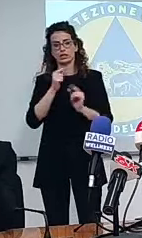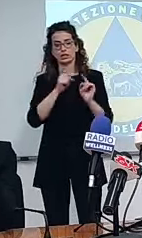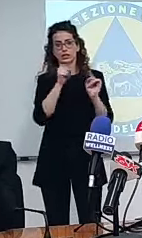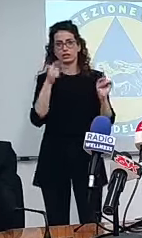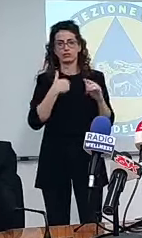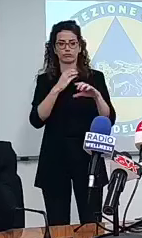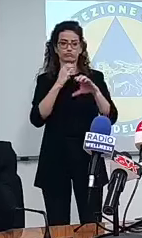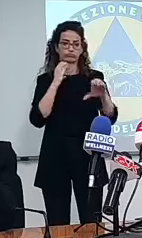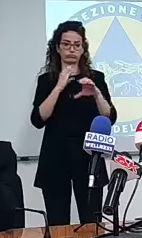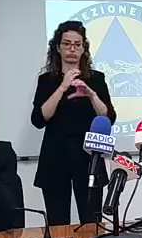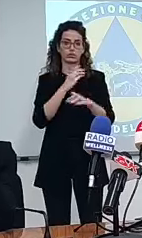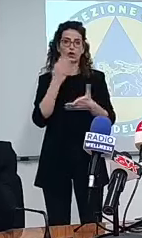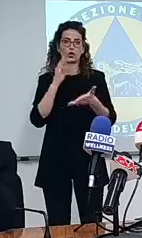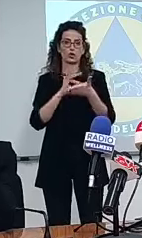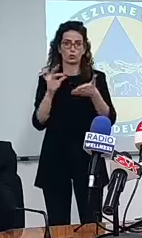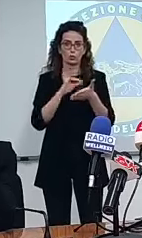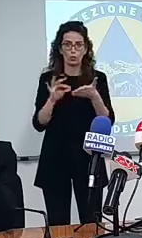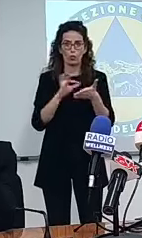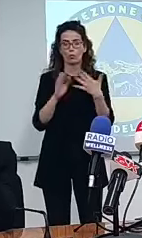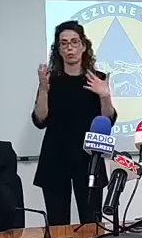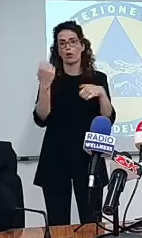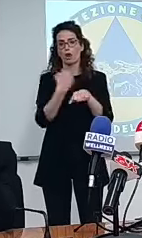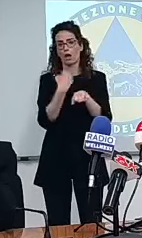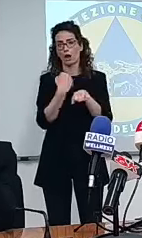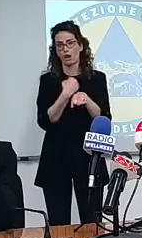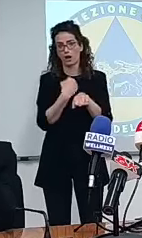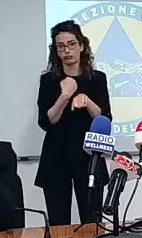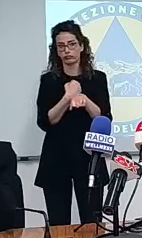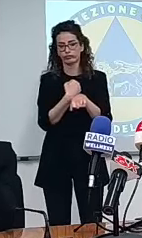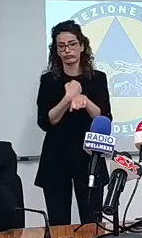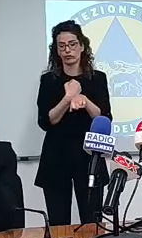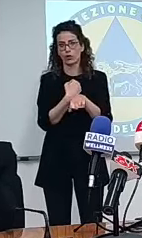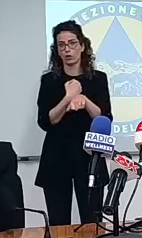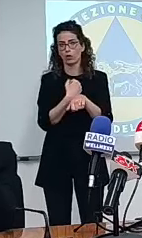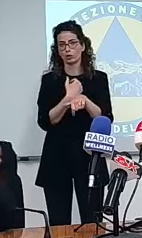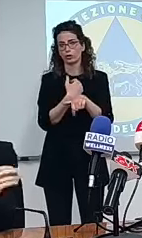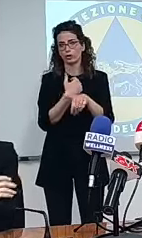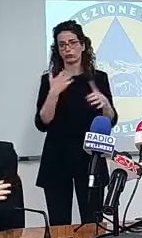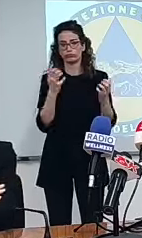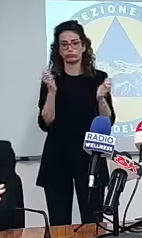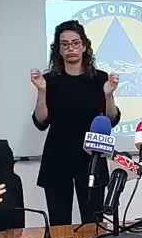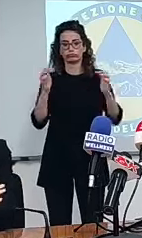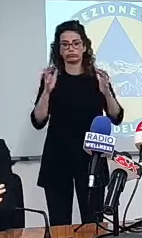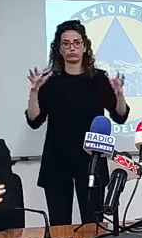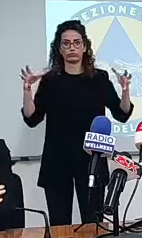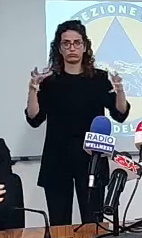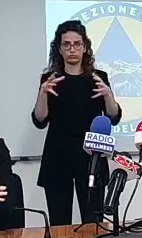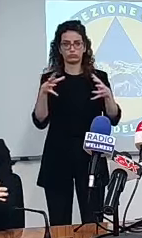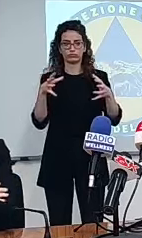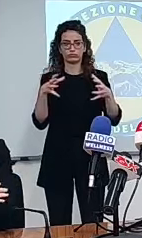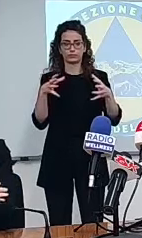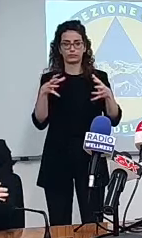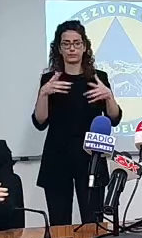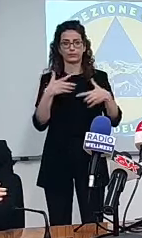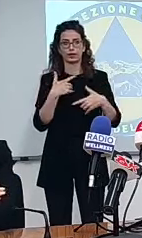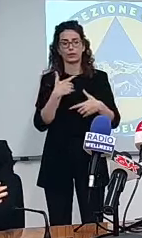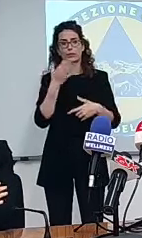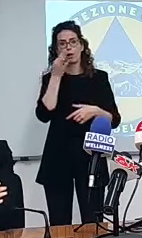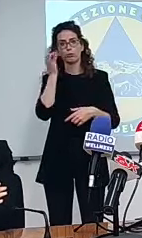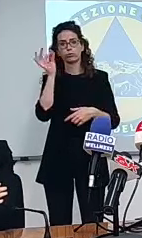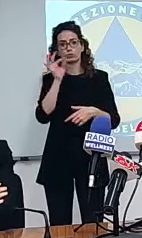di trasporto, a scuola, nei posti di lavoro, dove andiamo, e è difficile sostenere dal punto di